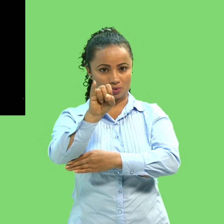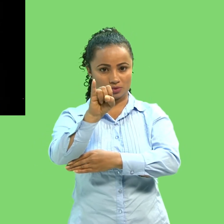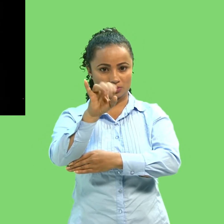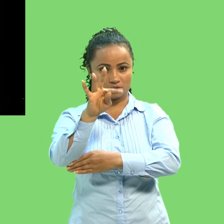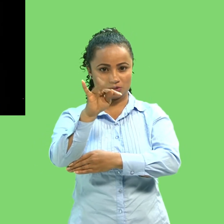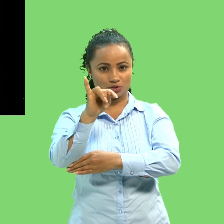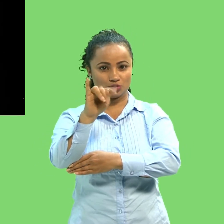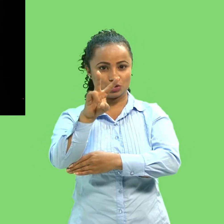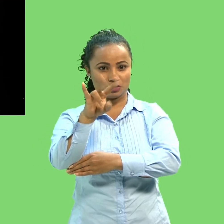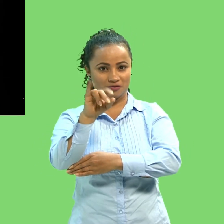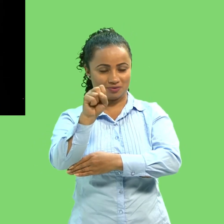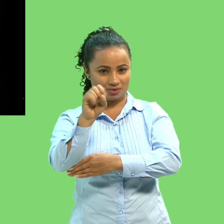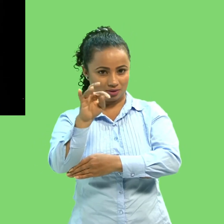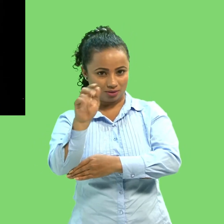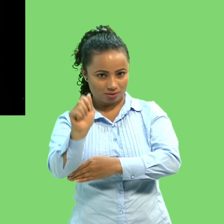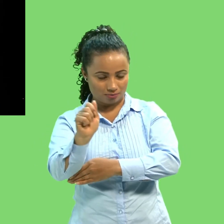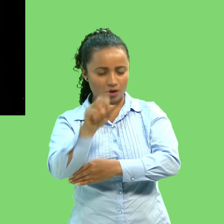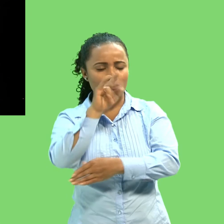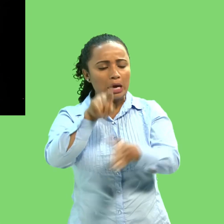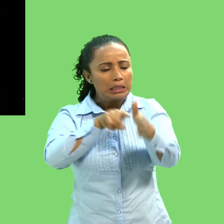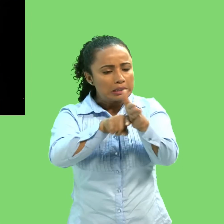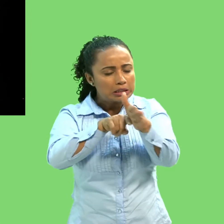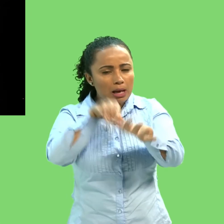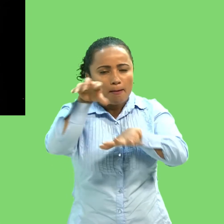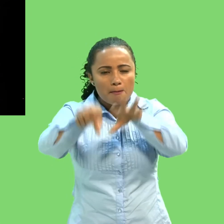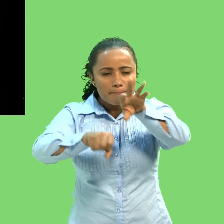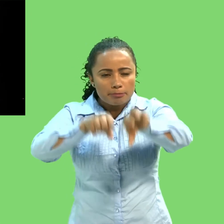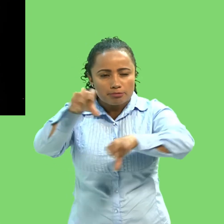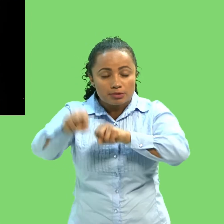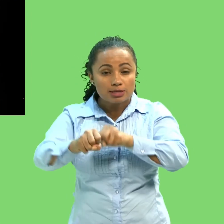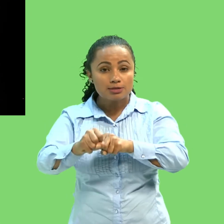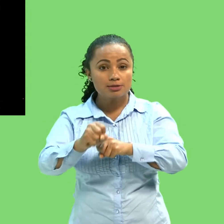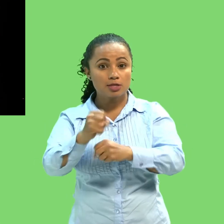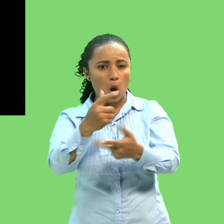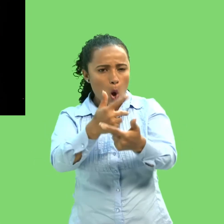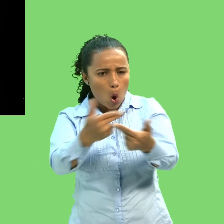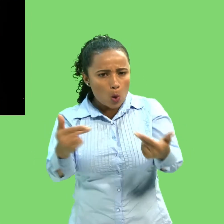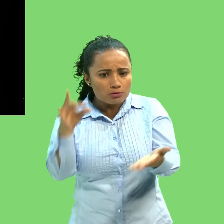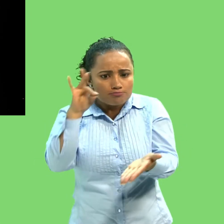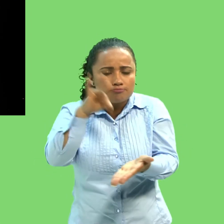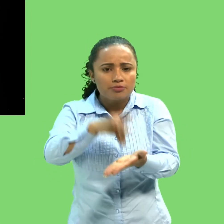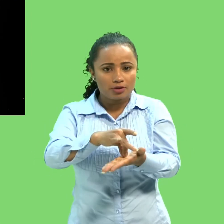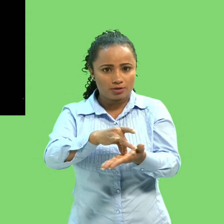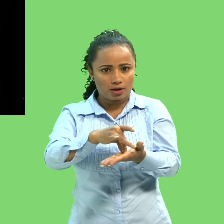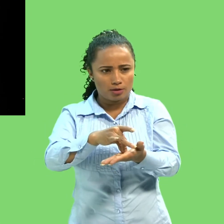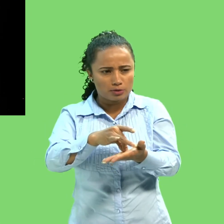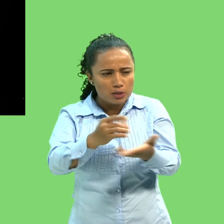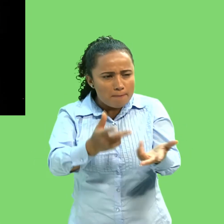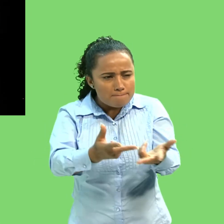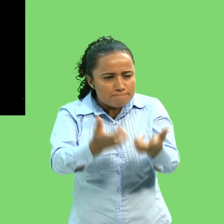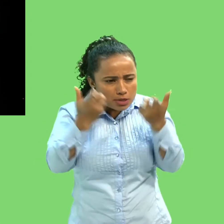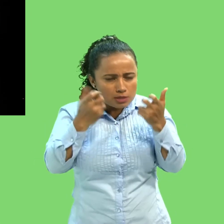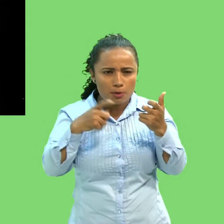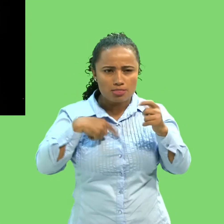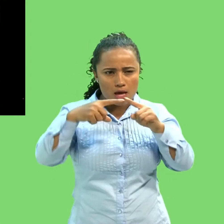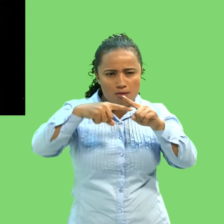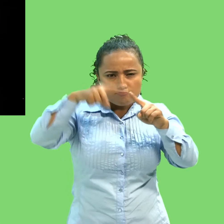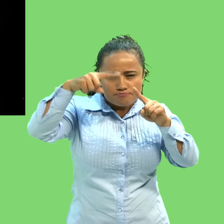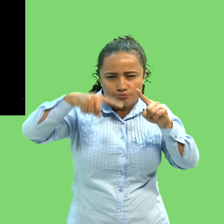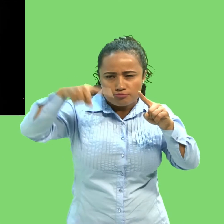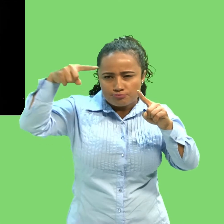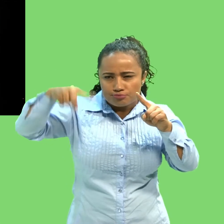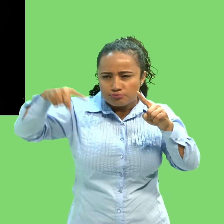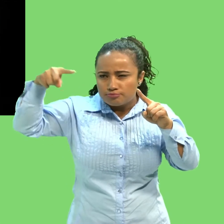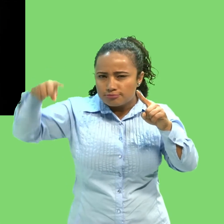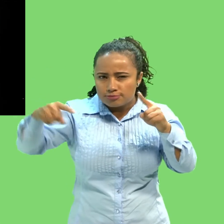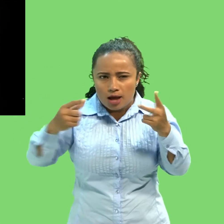de investigação. Quais são eles? O primeiro é o método positivista, em que ele vai trabalhar com